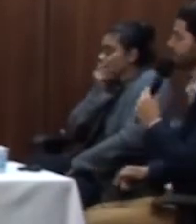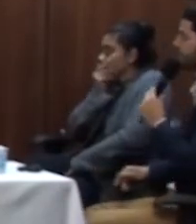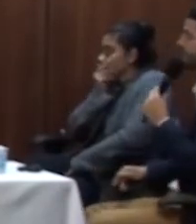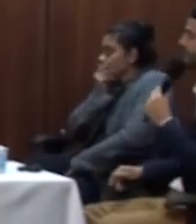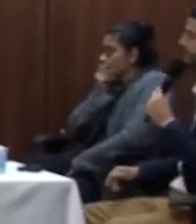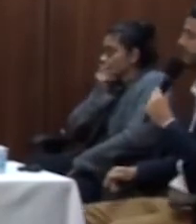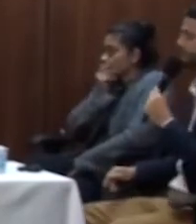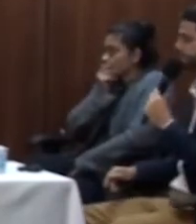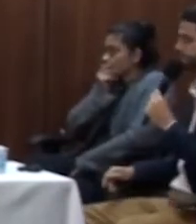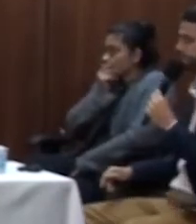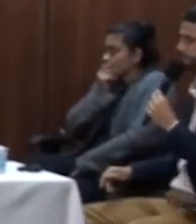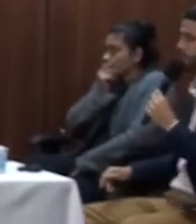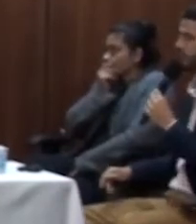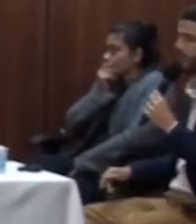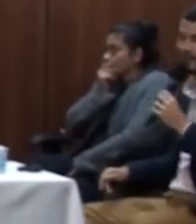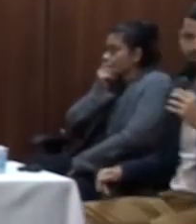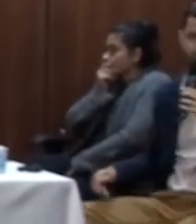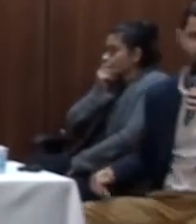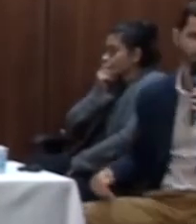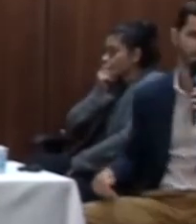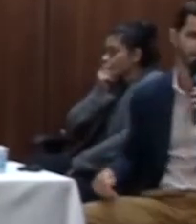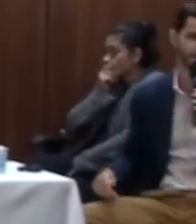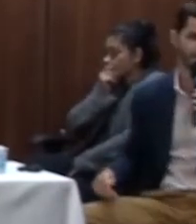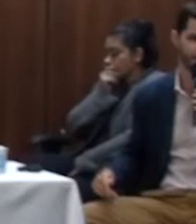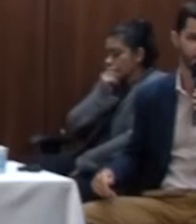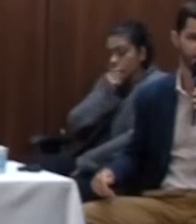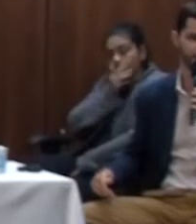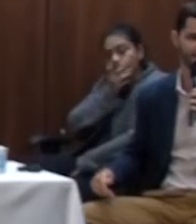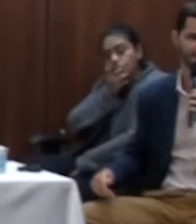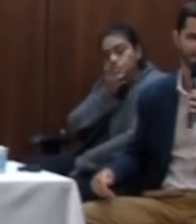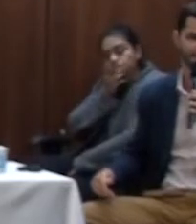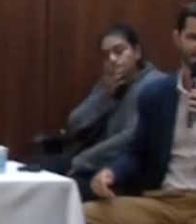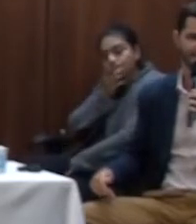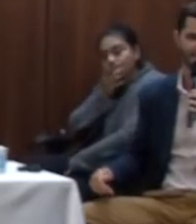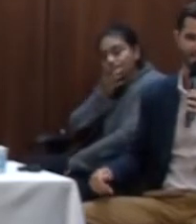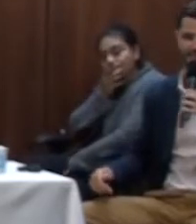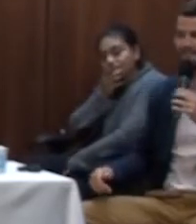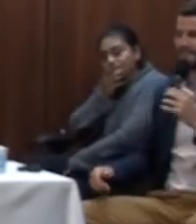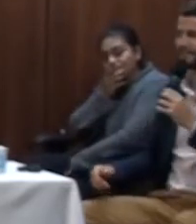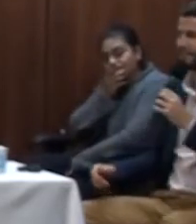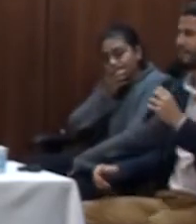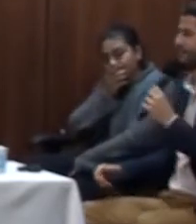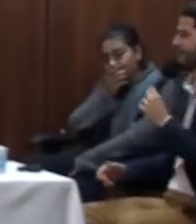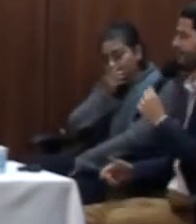Então, é aquele sofrimento a que a Marjorie se referiu.